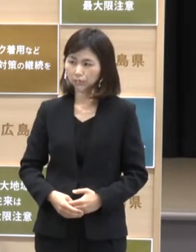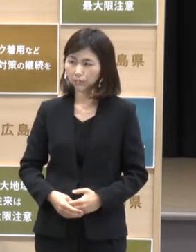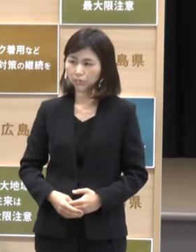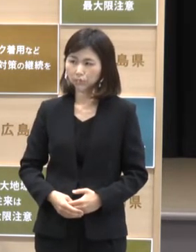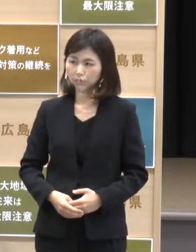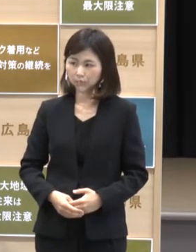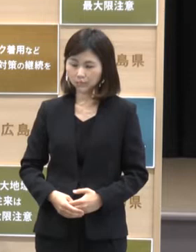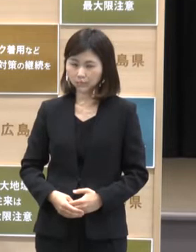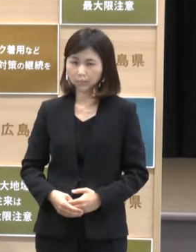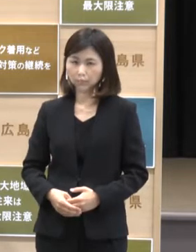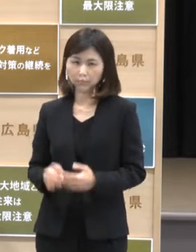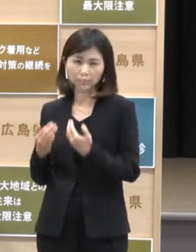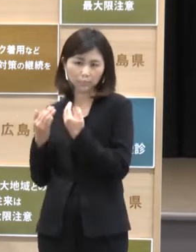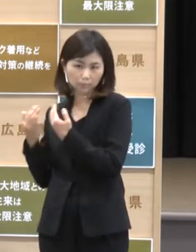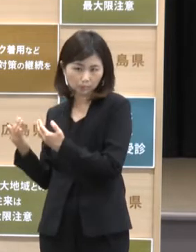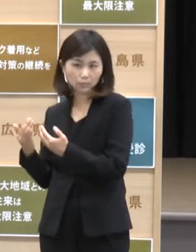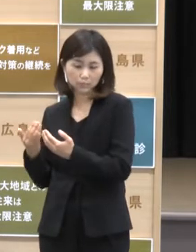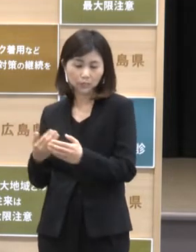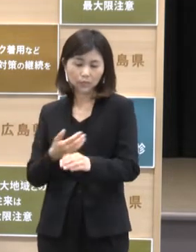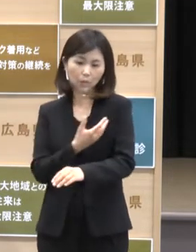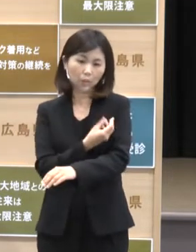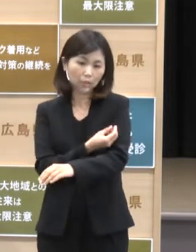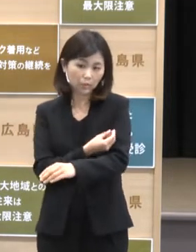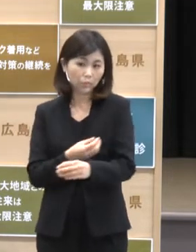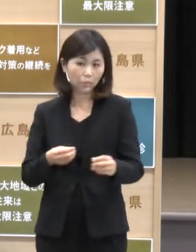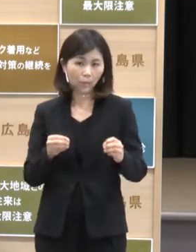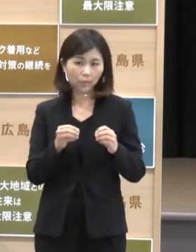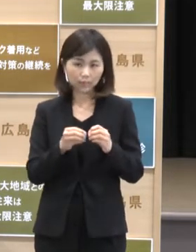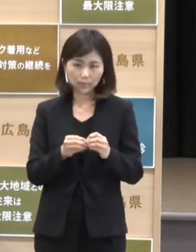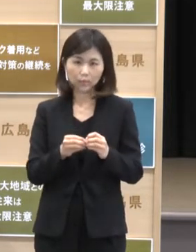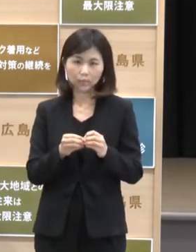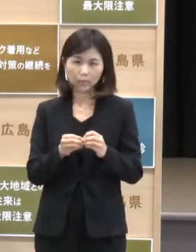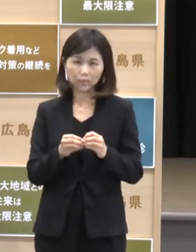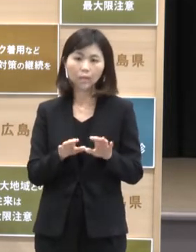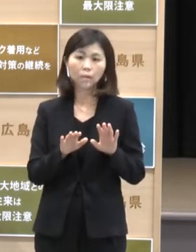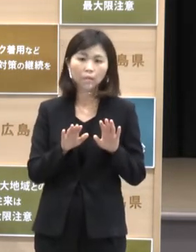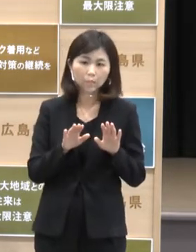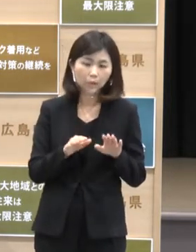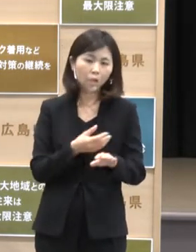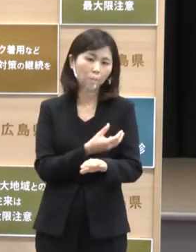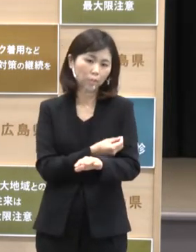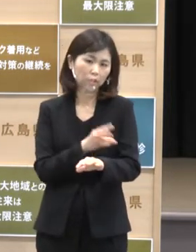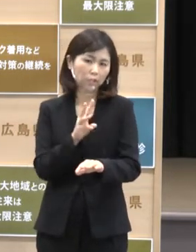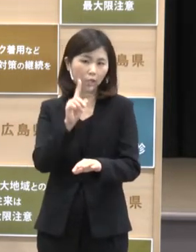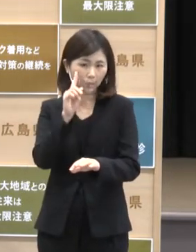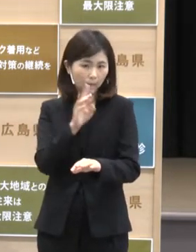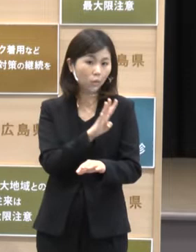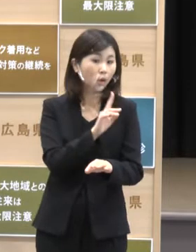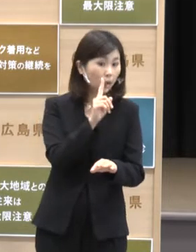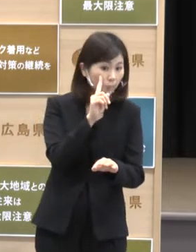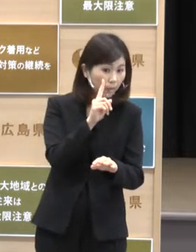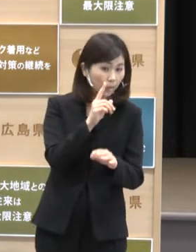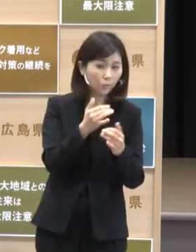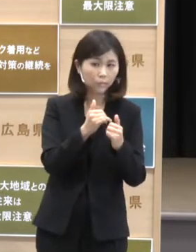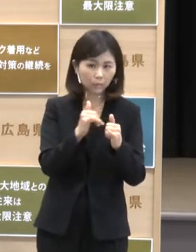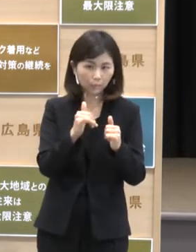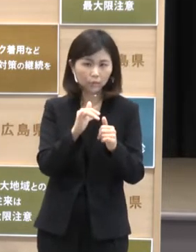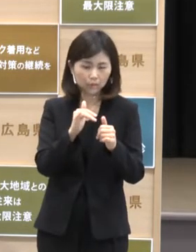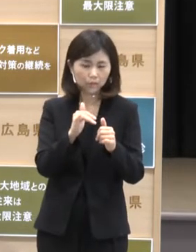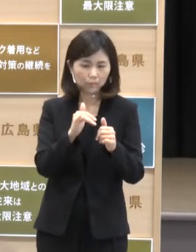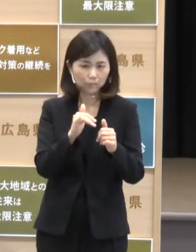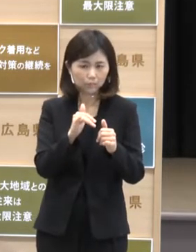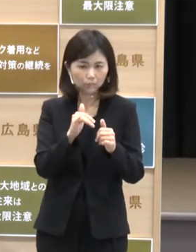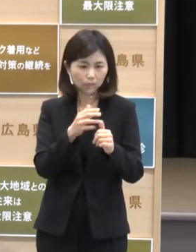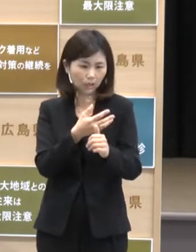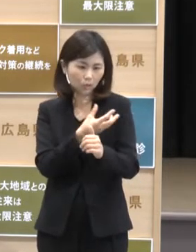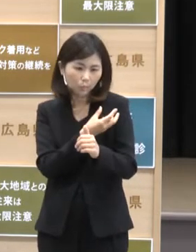今回のこの接種に伴ってですね、今ワクチン接種3回目であったり4回目だったりということを県民の方に呼びかけていらっしゃい